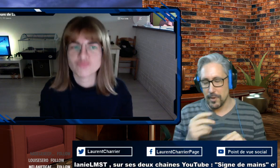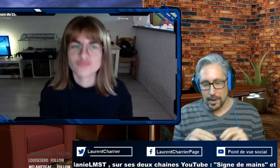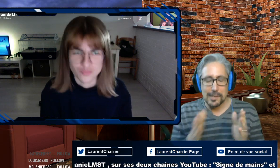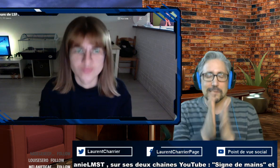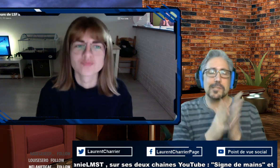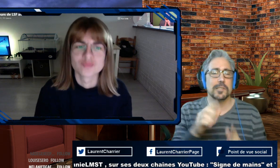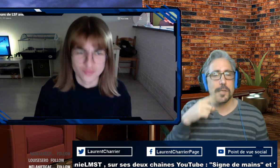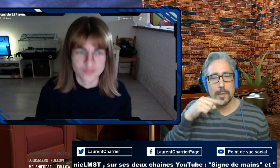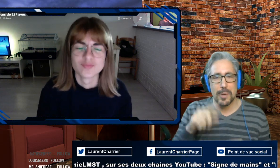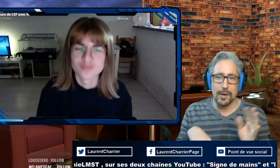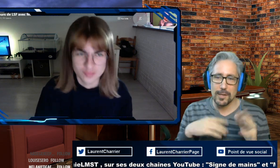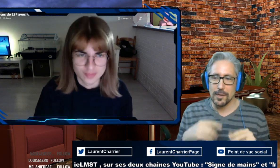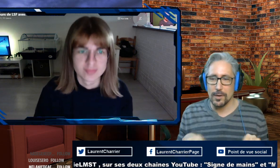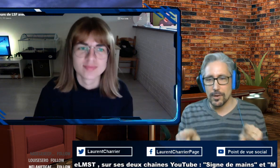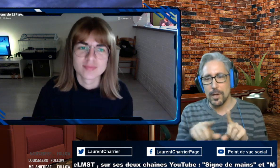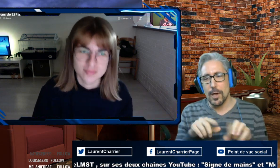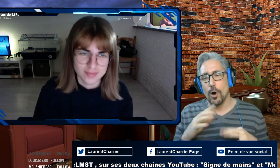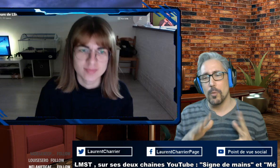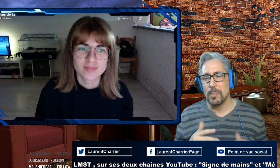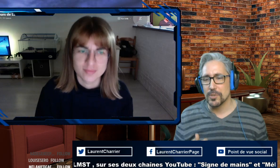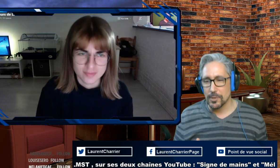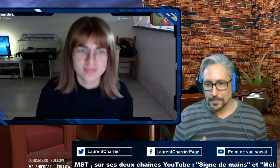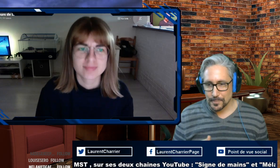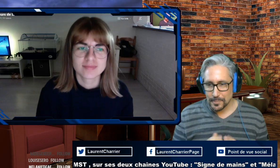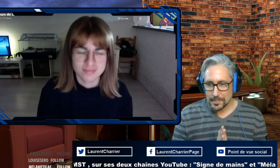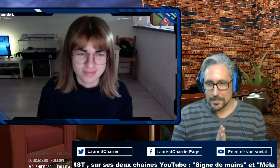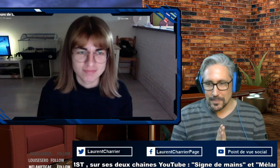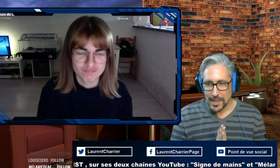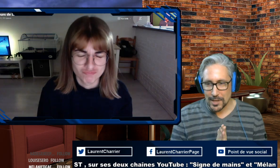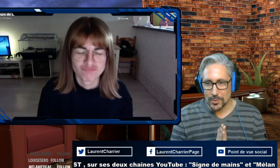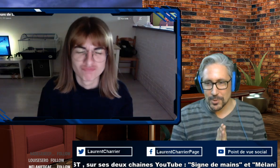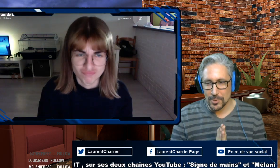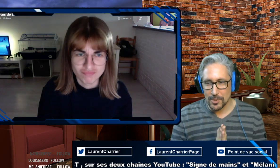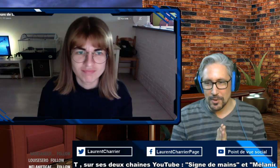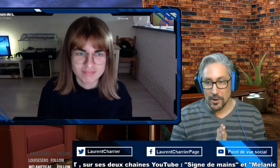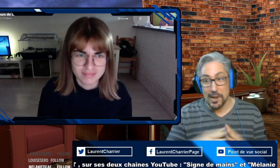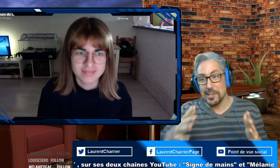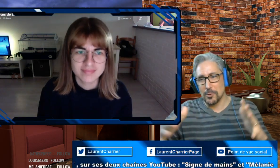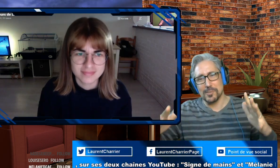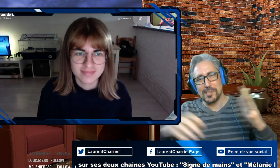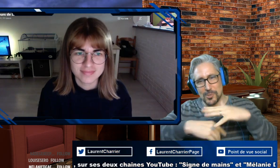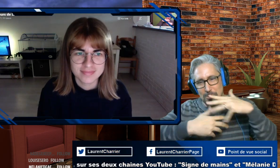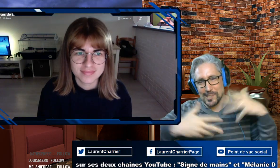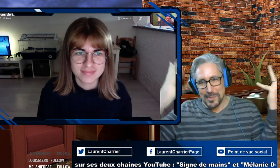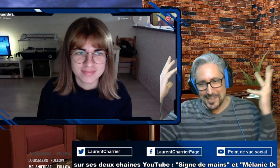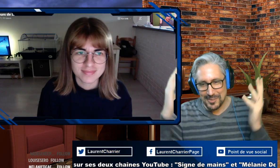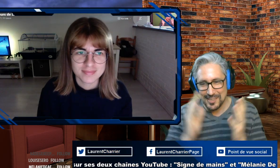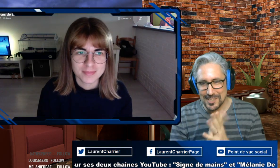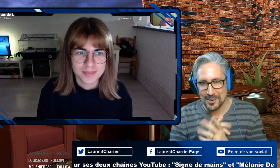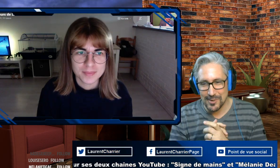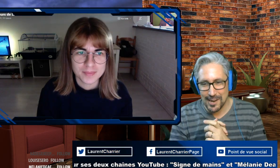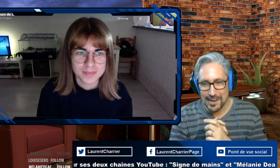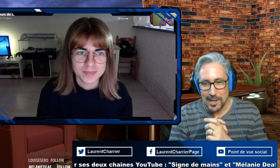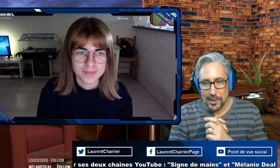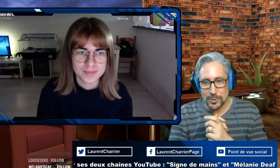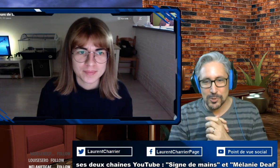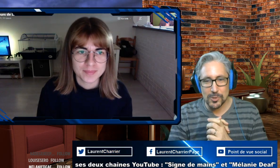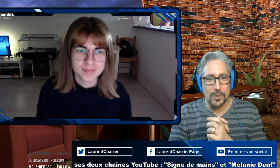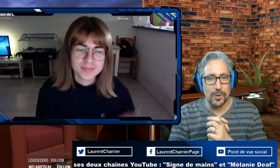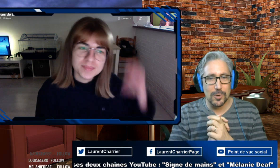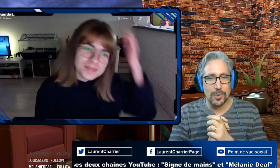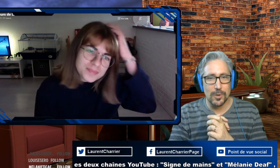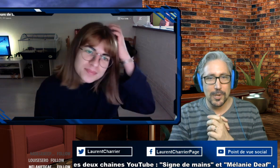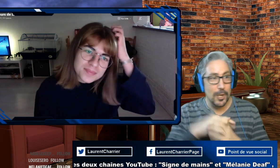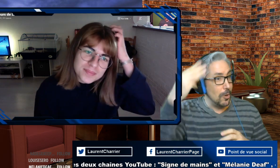Voilà, signer, parler en même temps. Donc voilà, les transitions, c'est magnifique. Voilà,